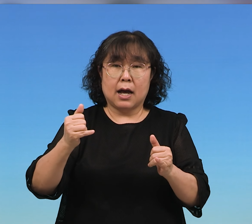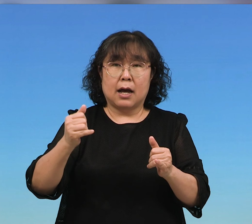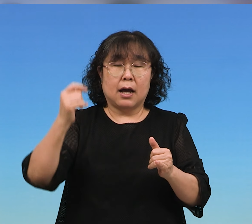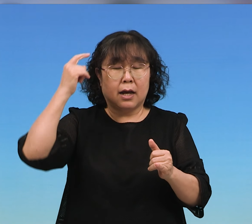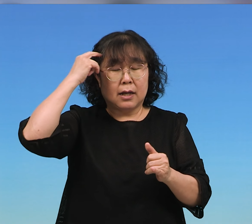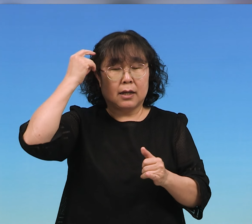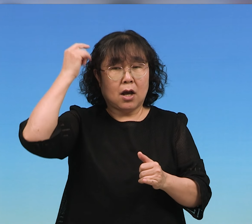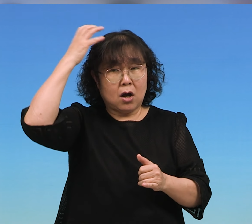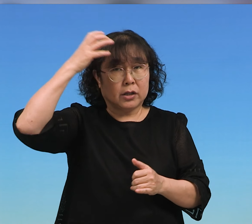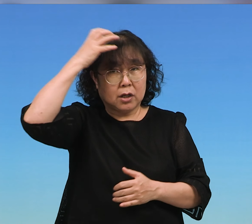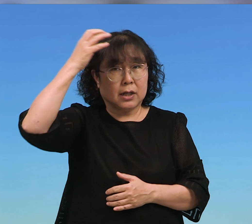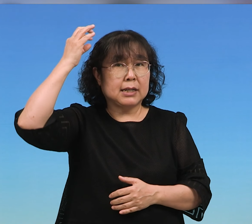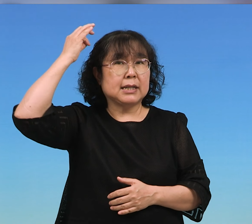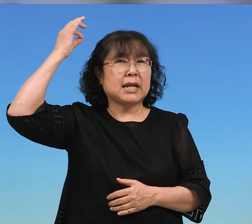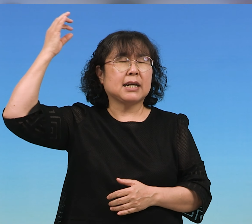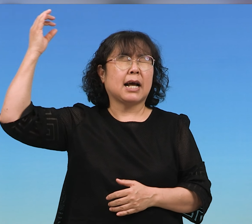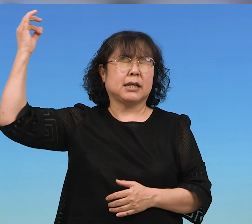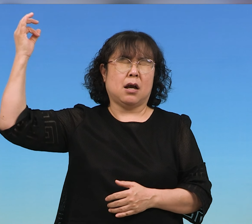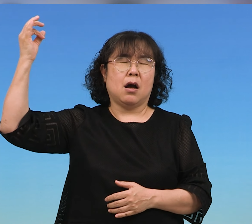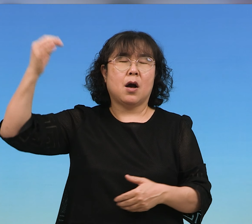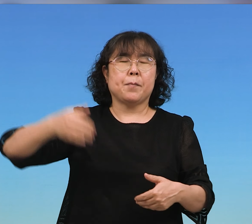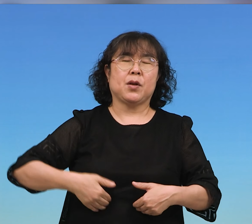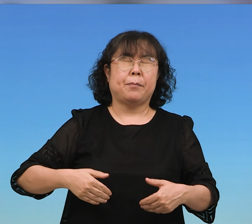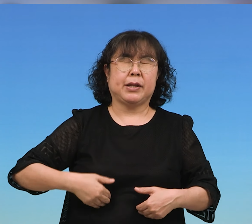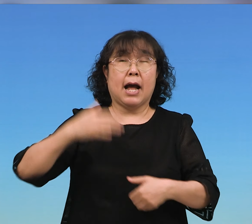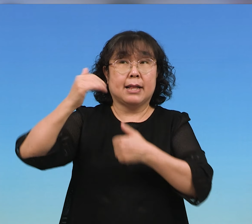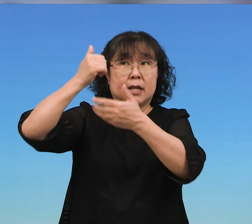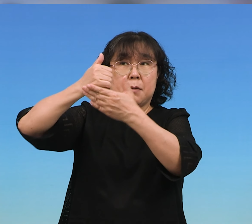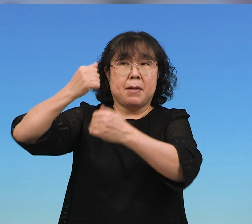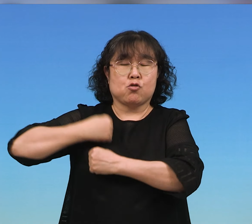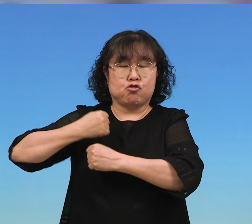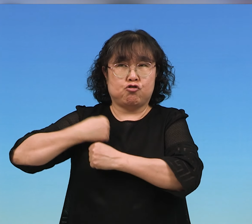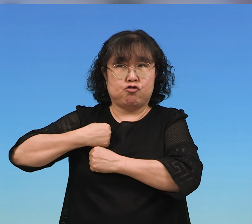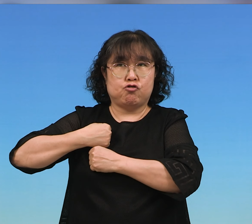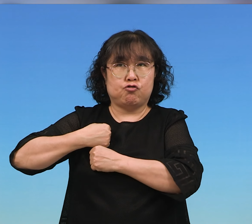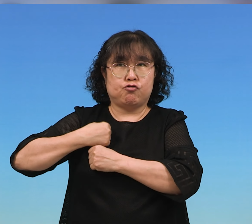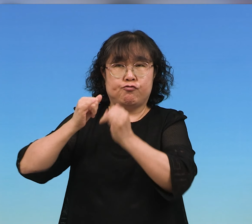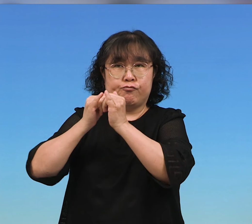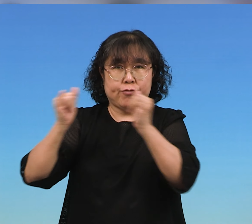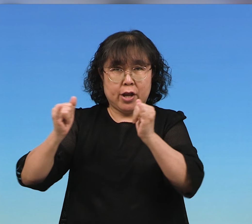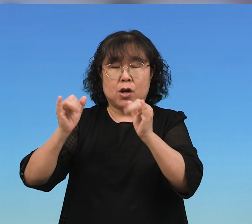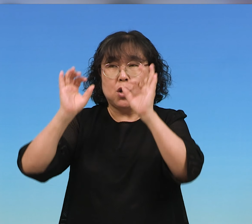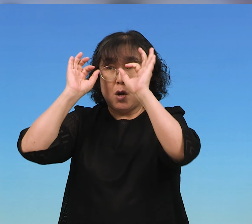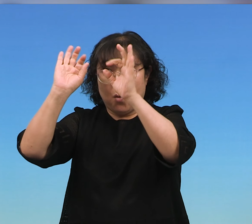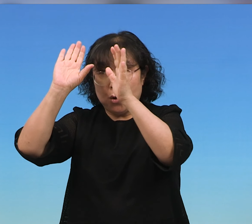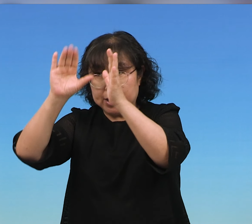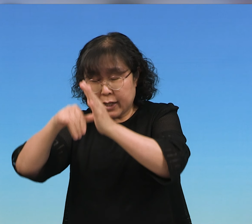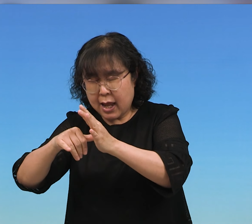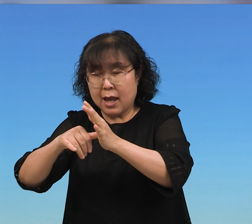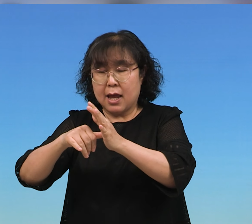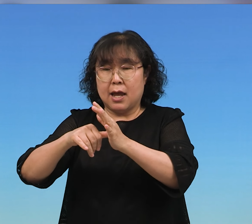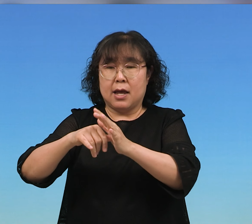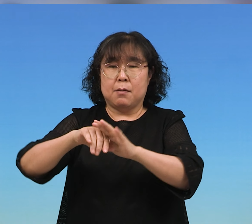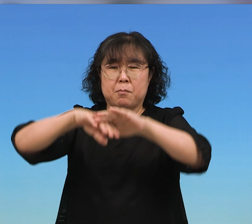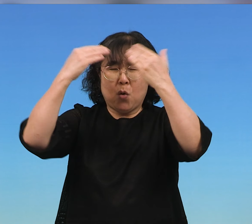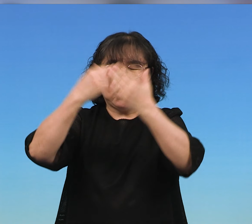상상력이에요. 하나님이 보이세요? 그분의 군대를 볼 수 있을 때 이것을